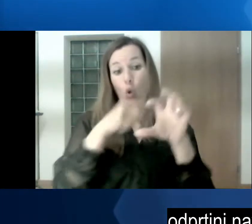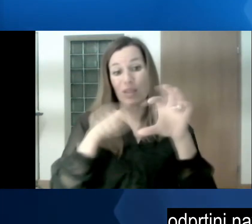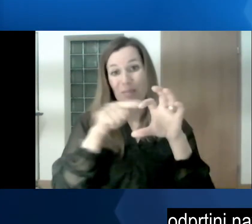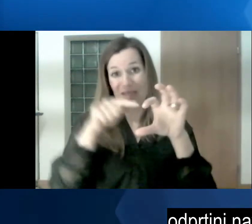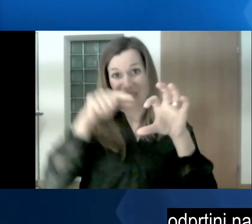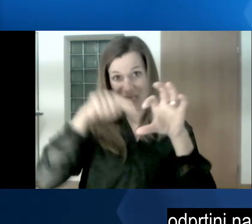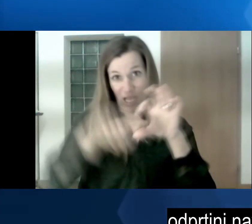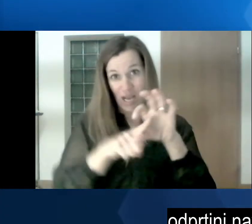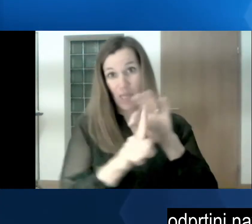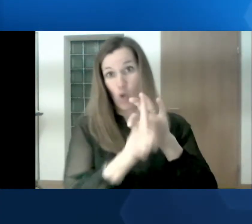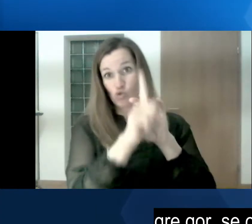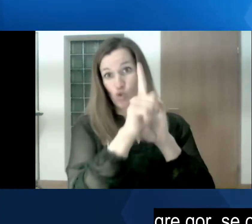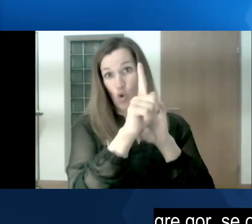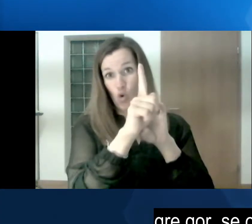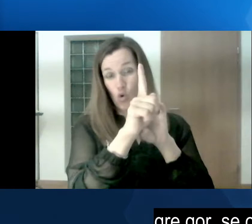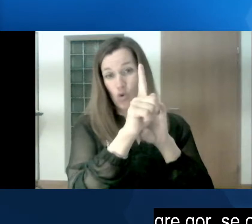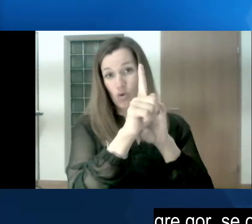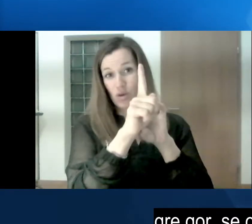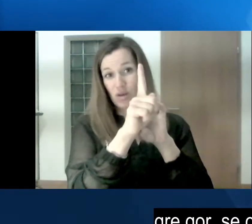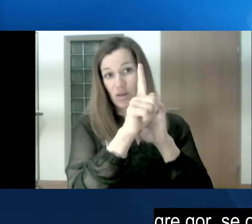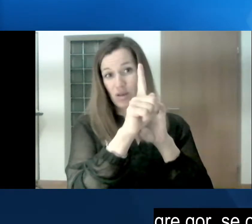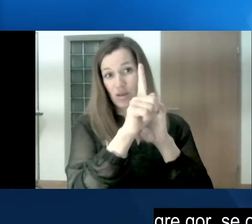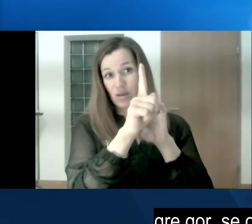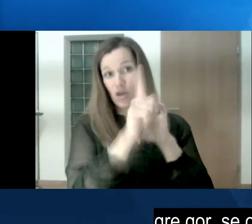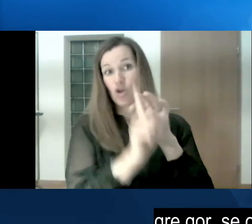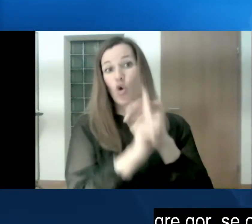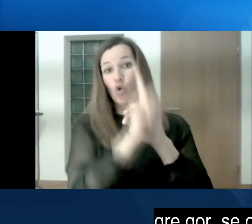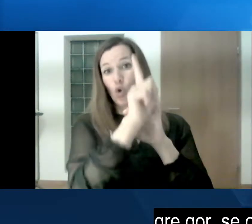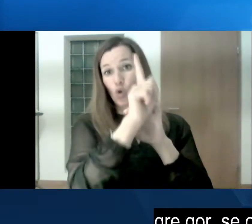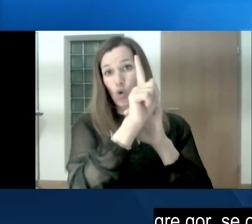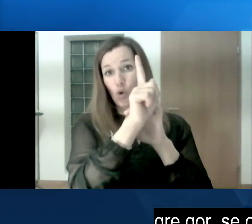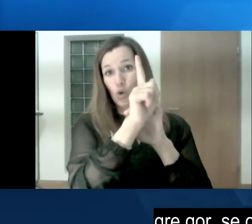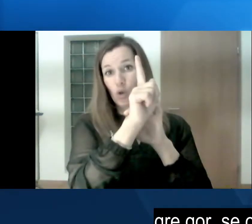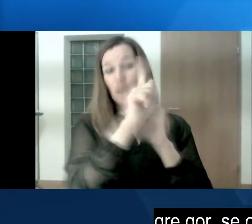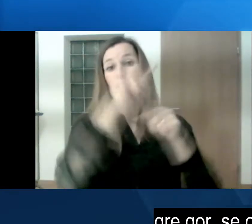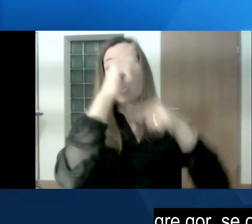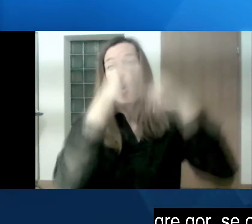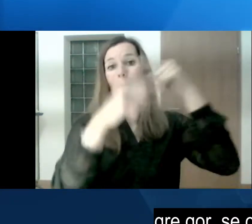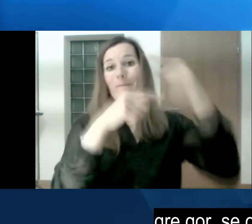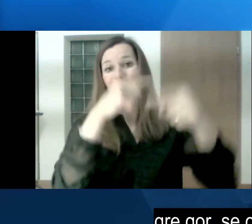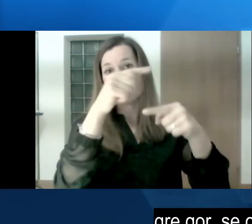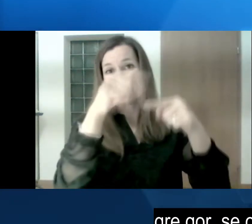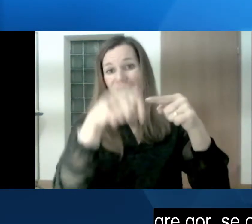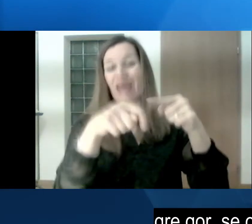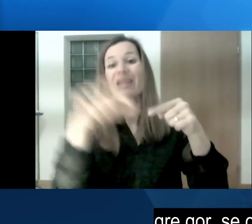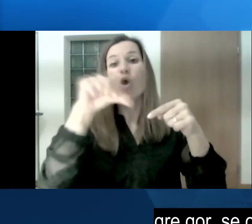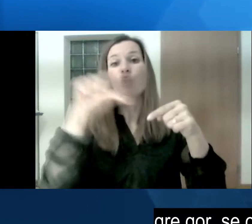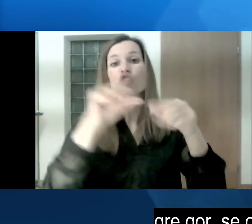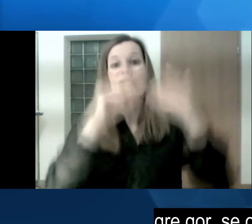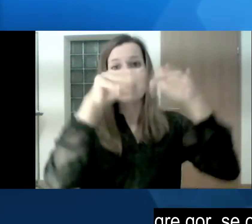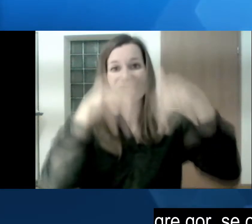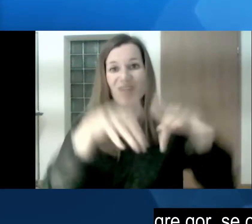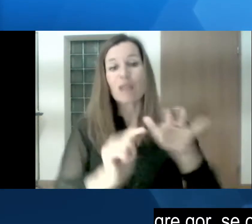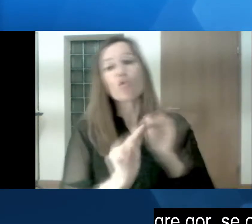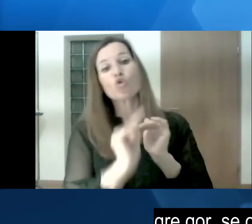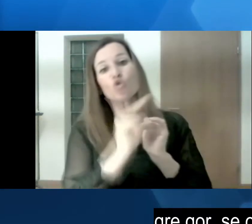nalega stremenčeva ploščica, gor, se obrne in tekočinski val po drugi poti potuje